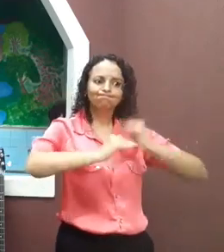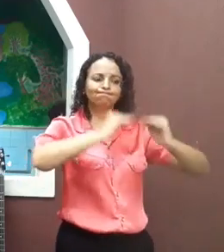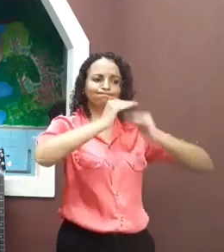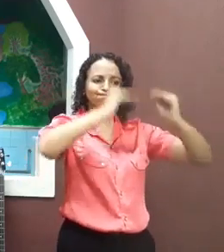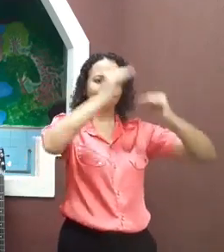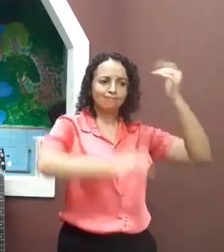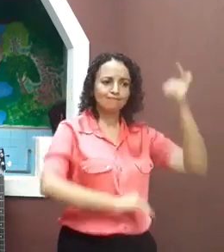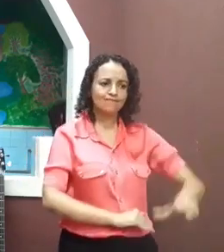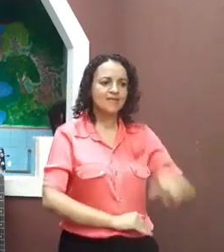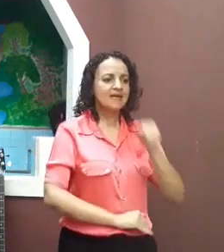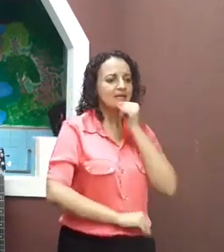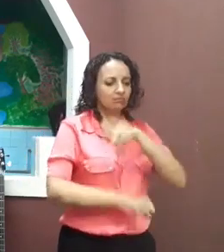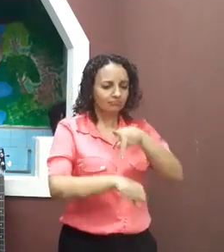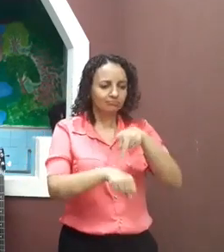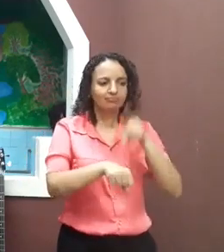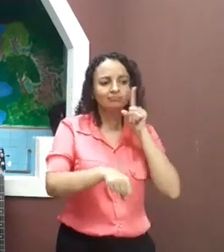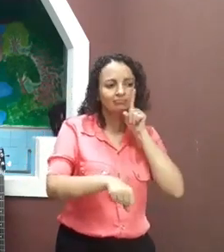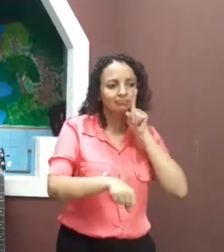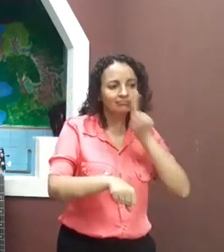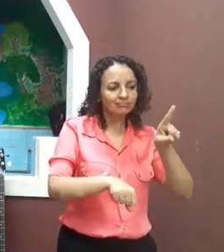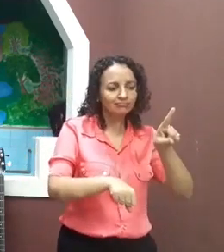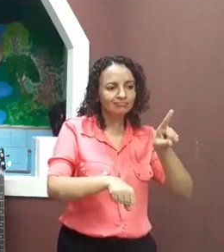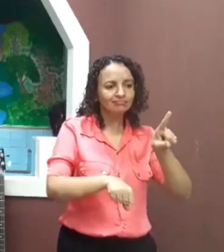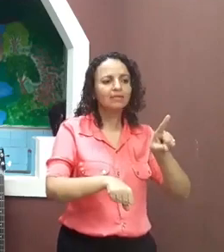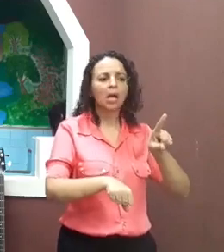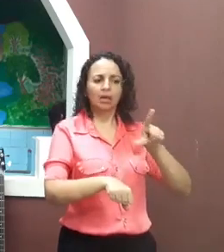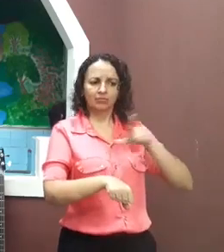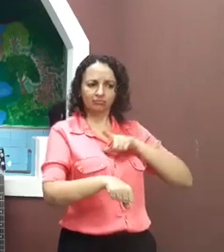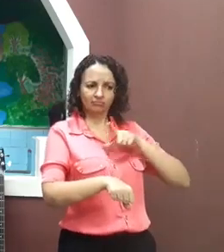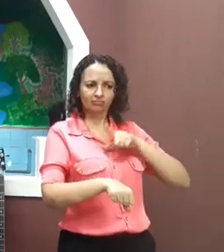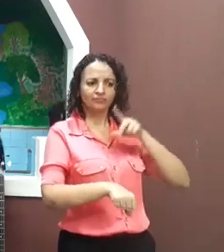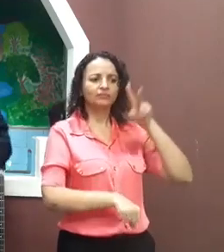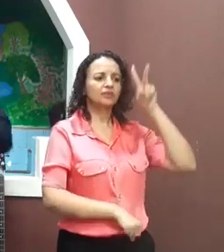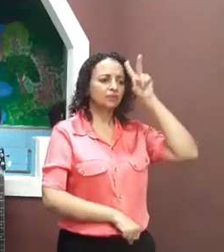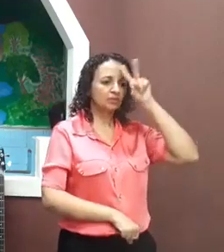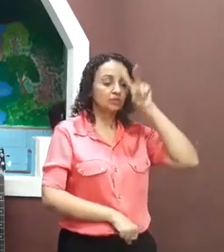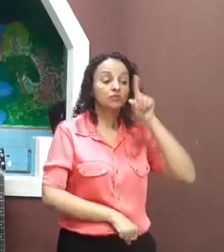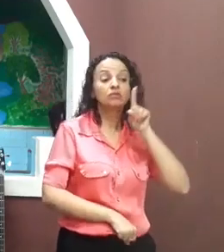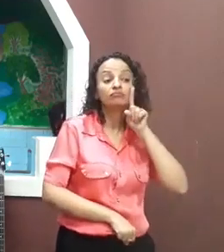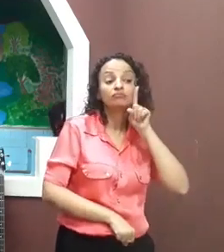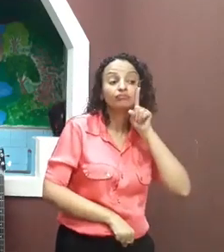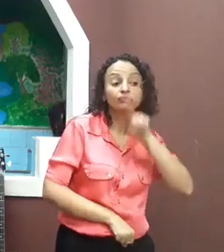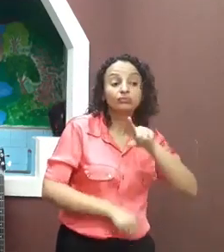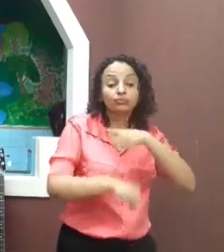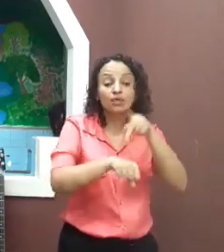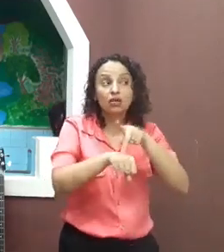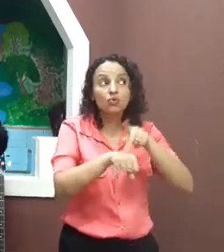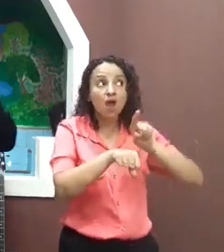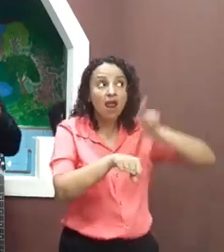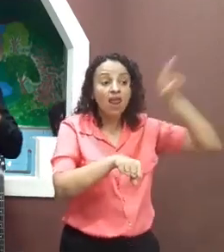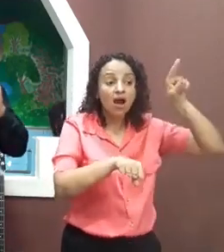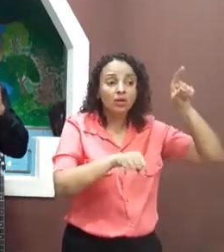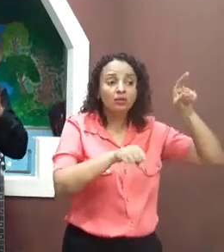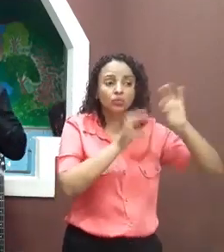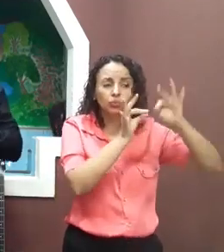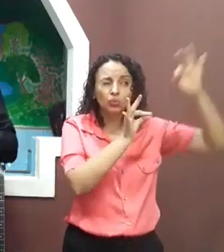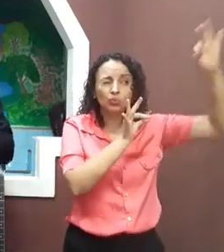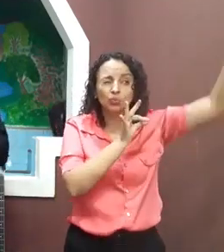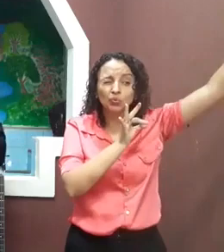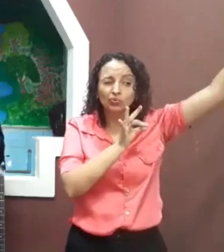exemplo, os Estados Unidos, que a gente vê um monte de coisa errada, mas eles têm uma história. Eles fundaram um país fugindo